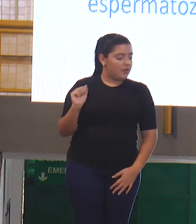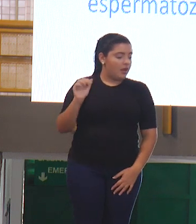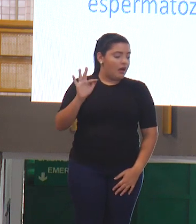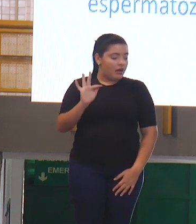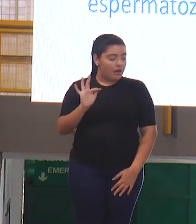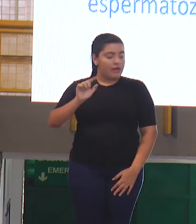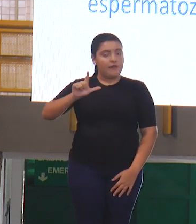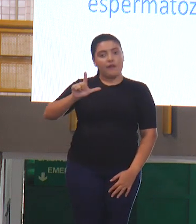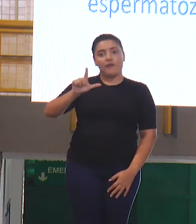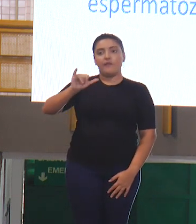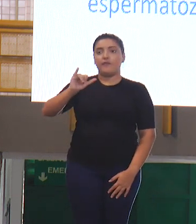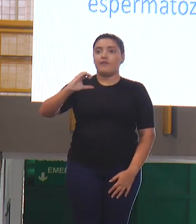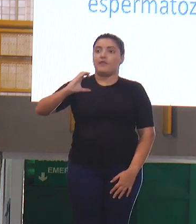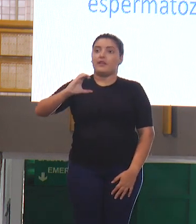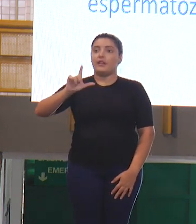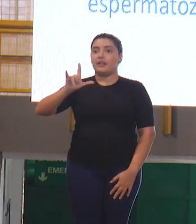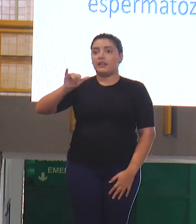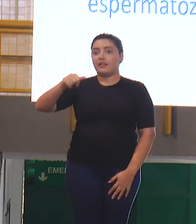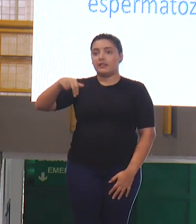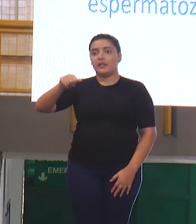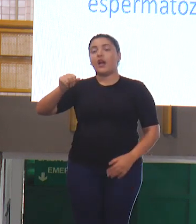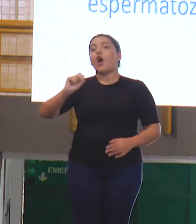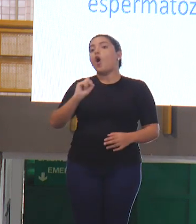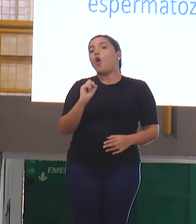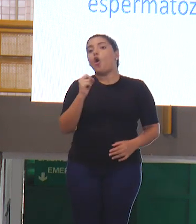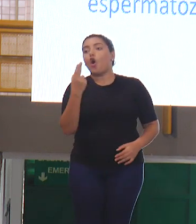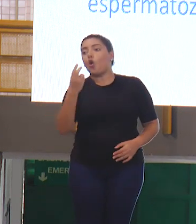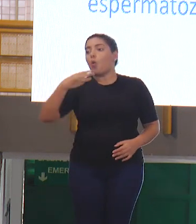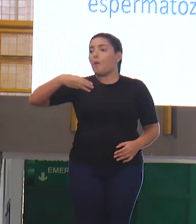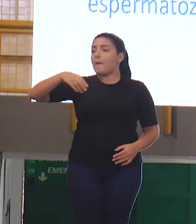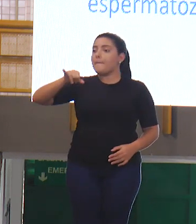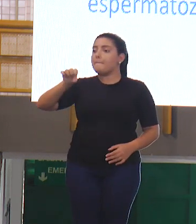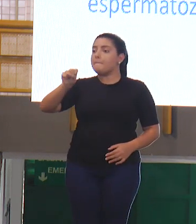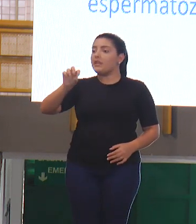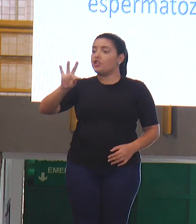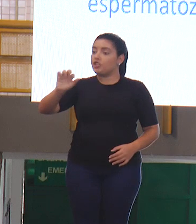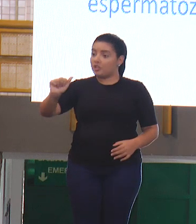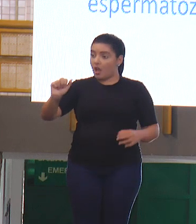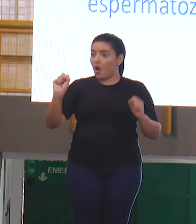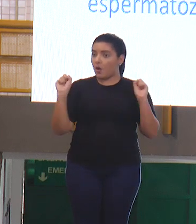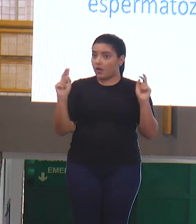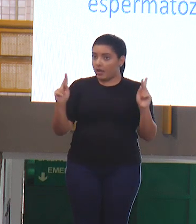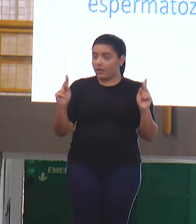anfícrinas ou glândulas mistas. Tá ok?